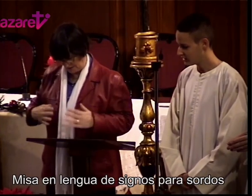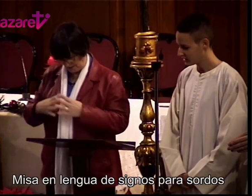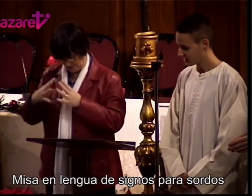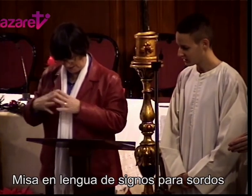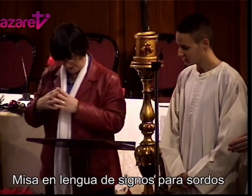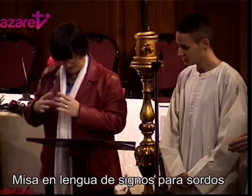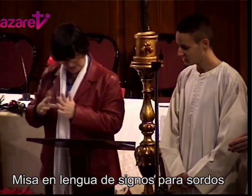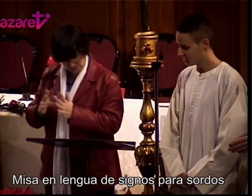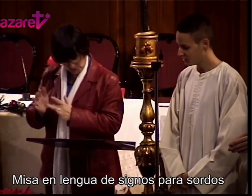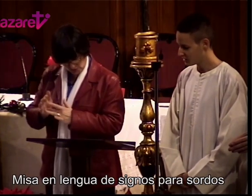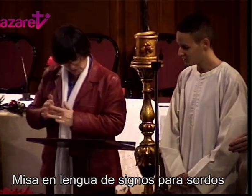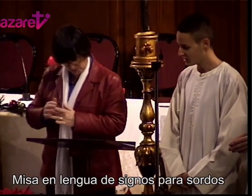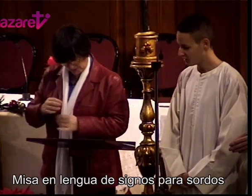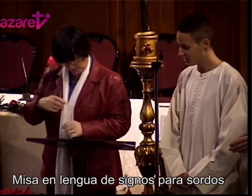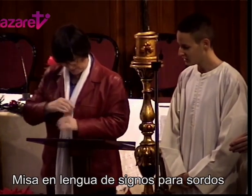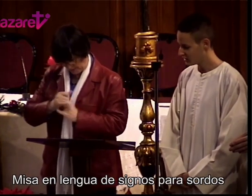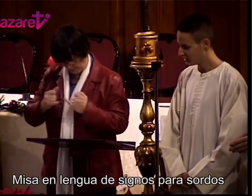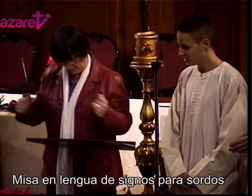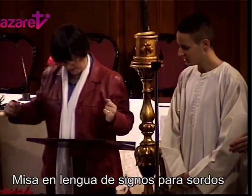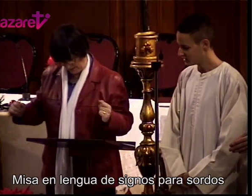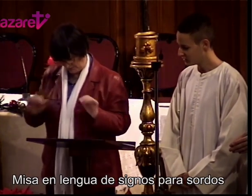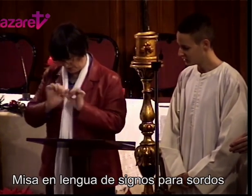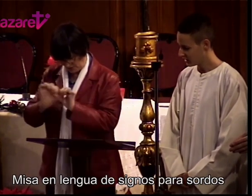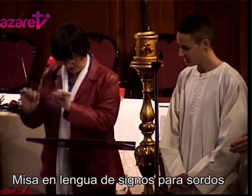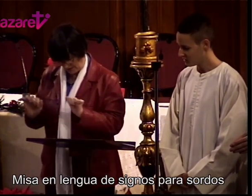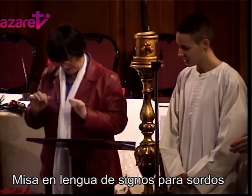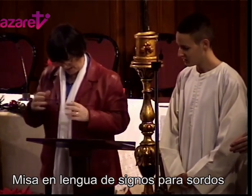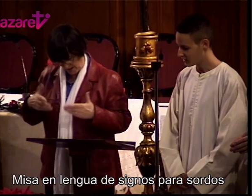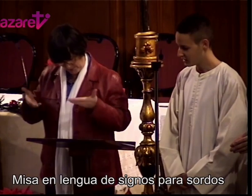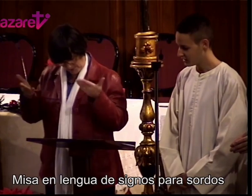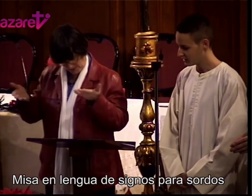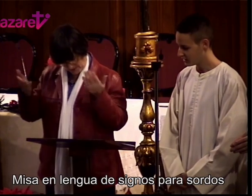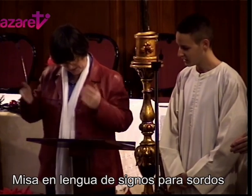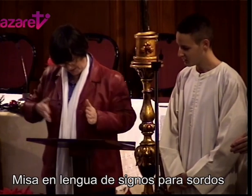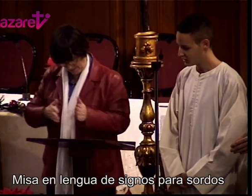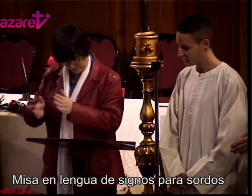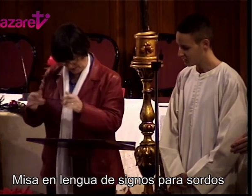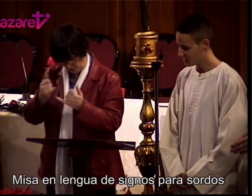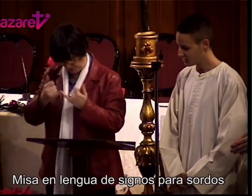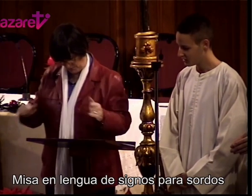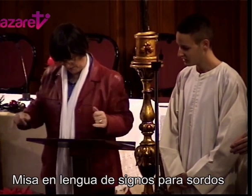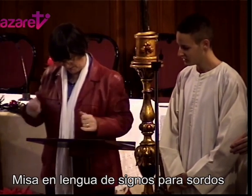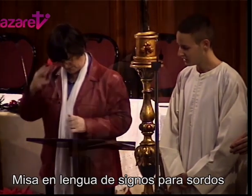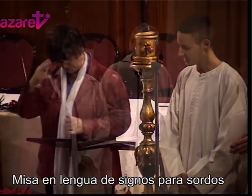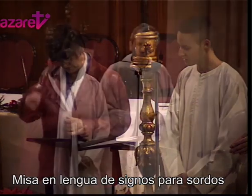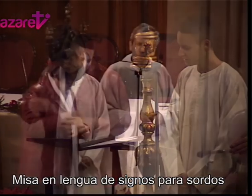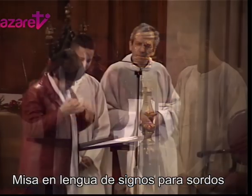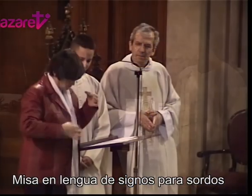que Jesús, el Príncipe de la Paz, les dé fortaleza para avanzar en el camino de la paz, del respeto, de